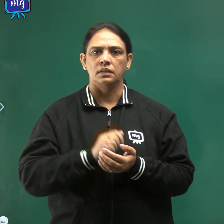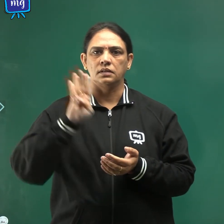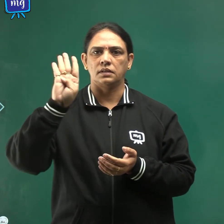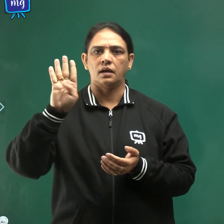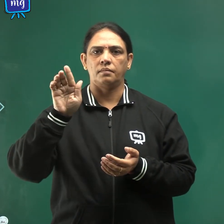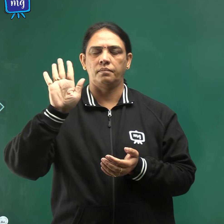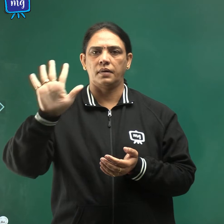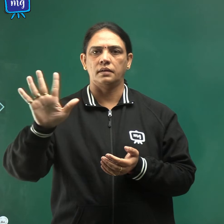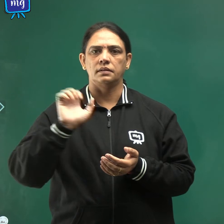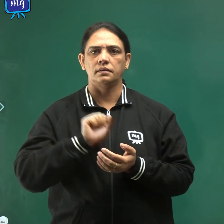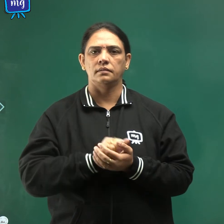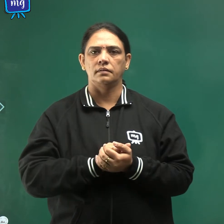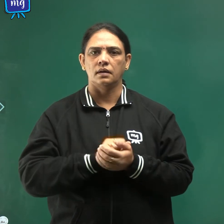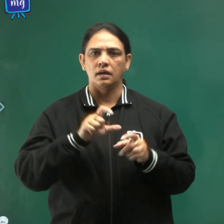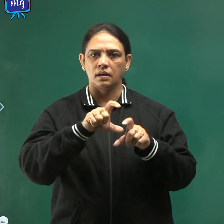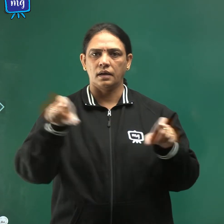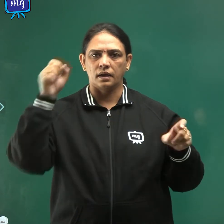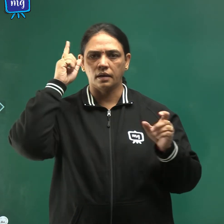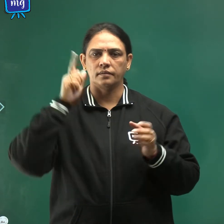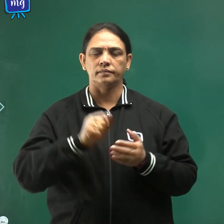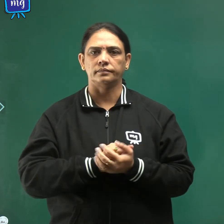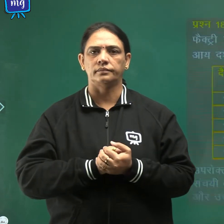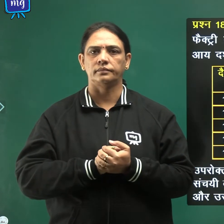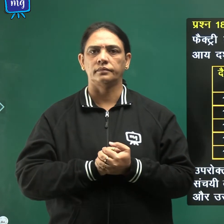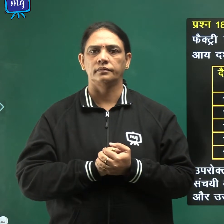45.45। समझ आ गया?